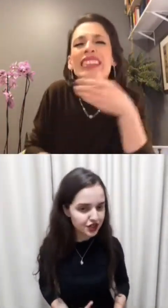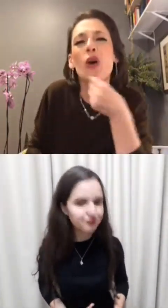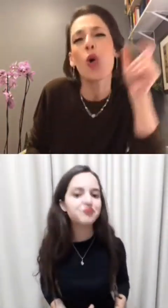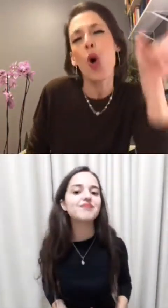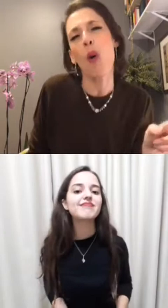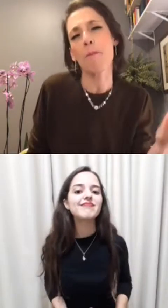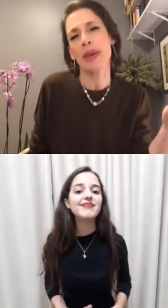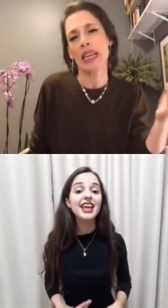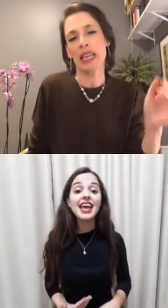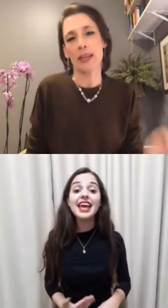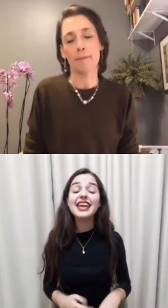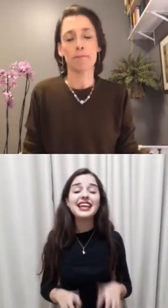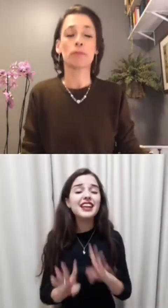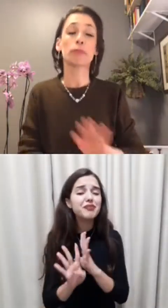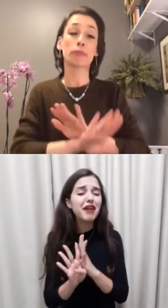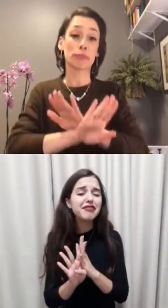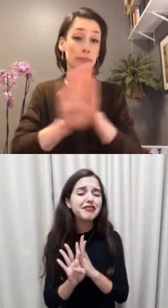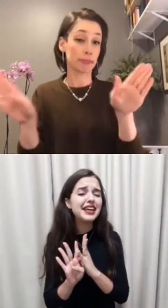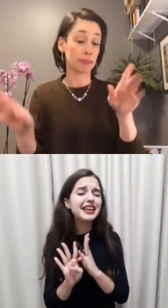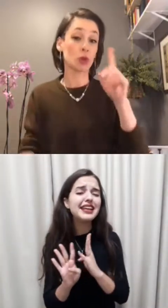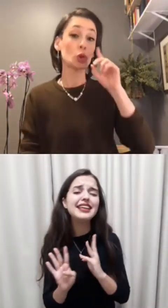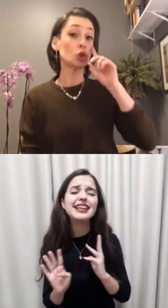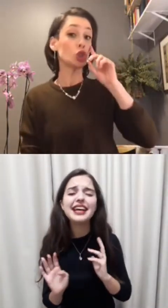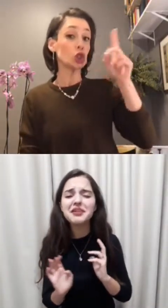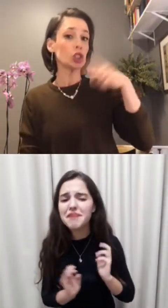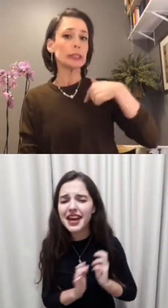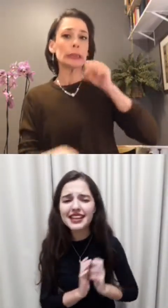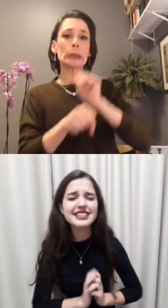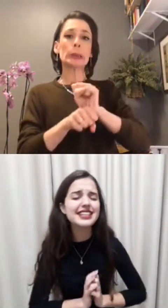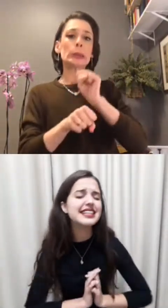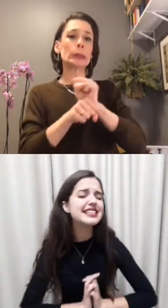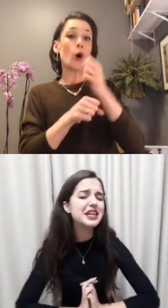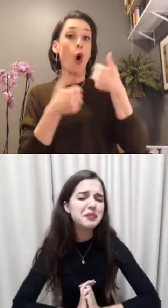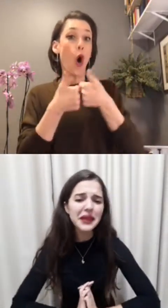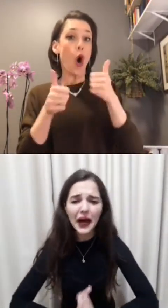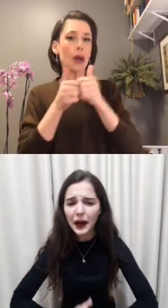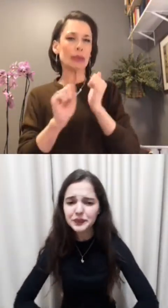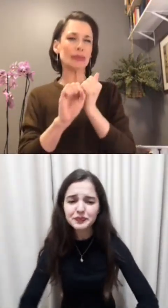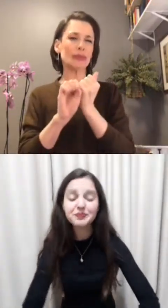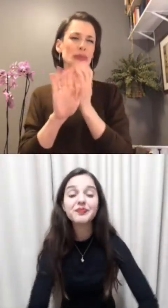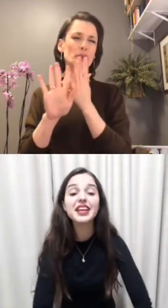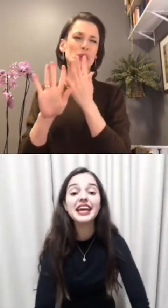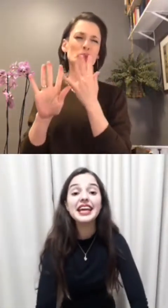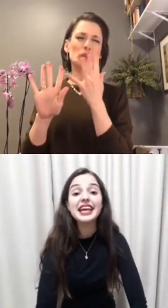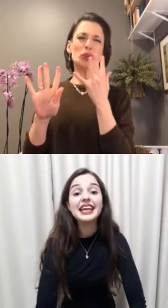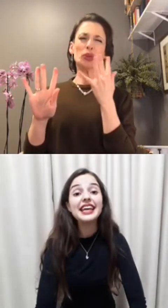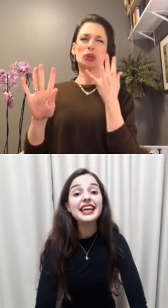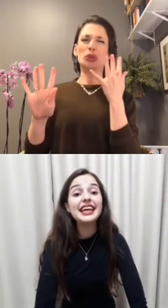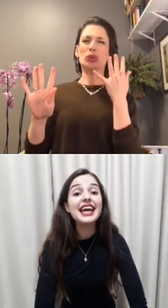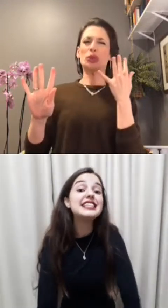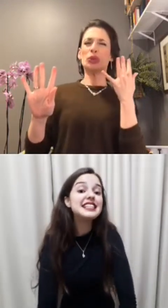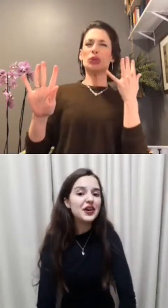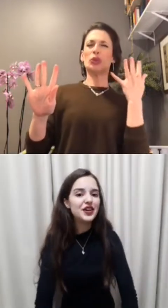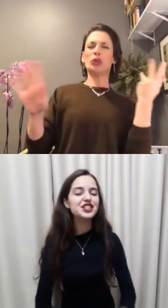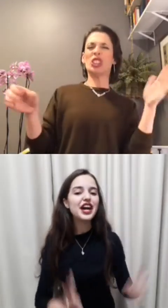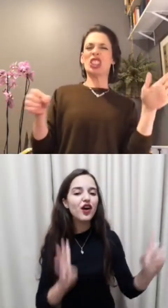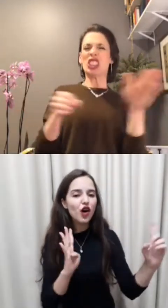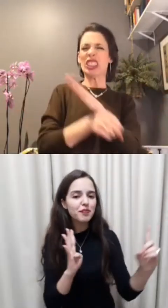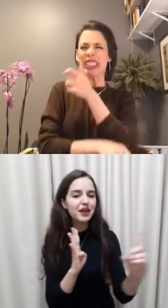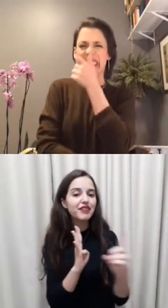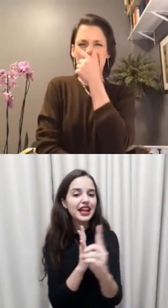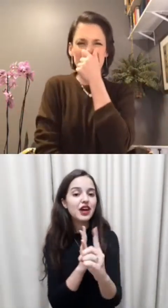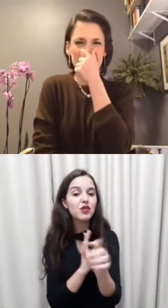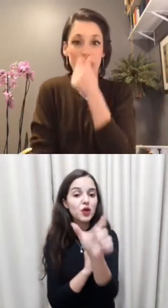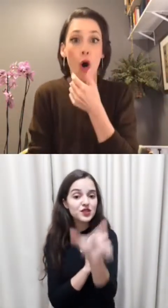cidade e aí tava uma fila imensa nesse terminal. E esse senhor chegou